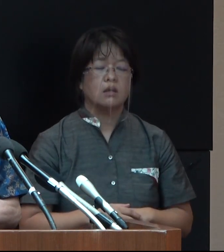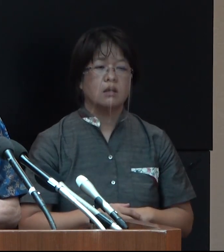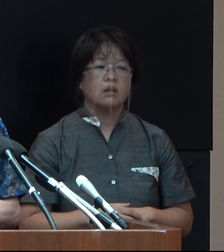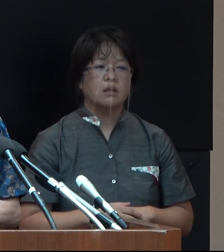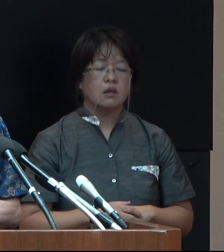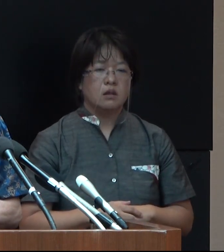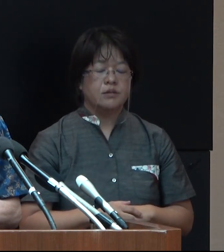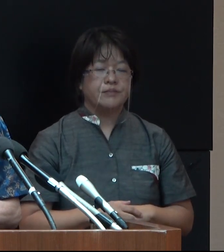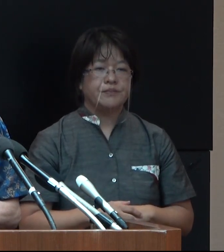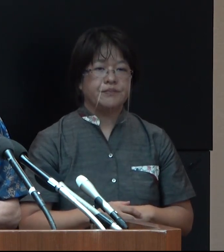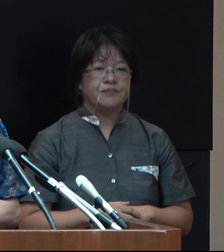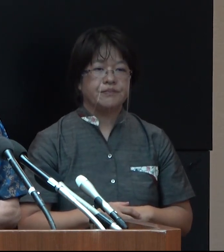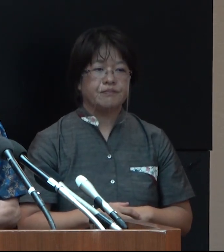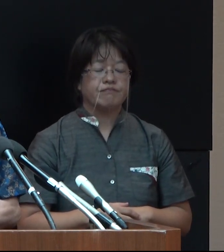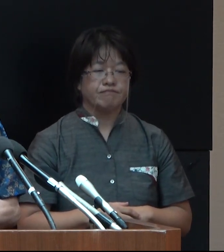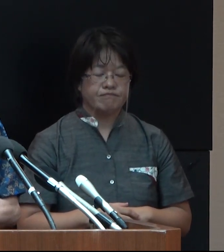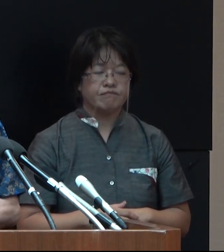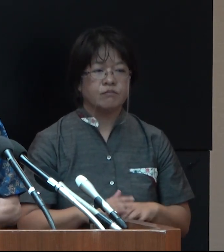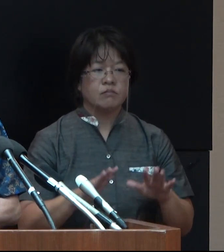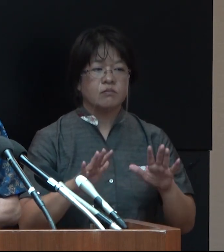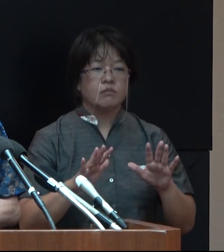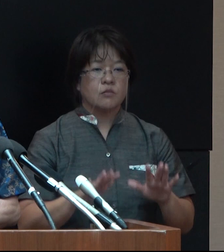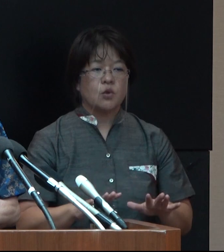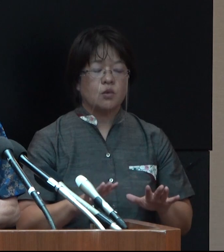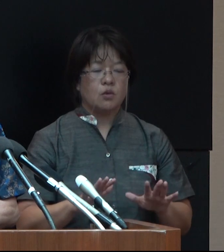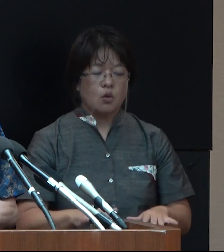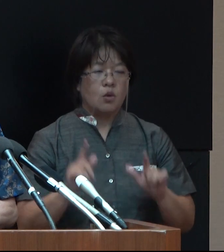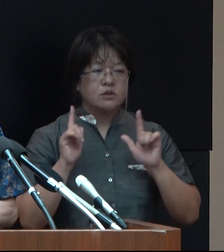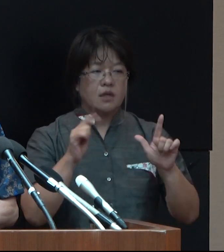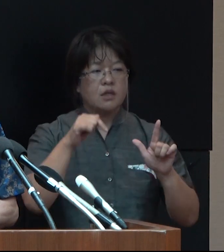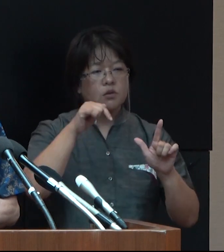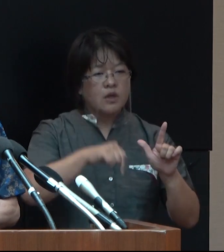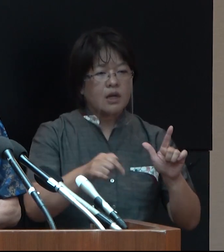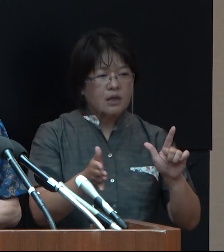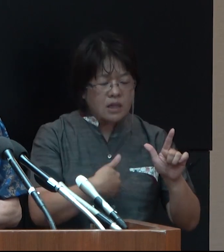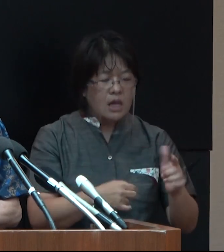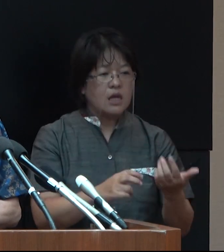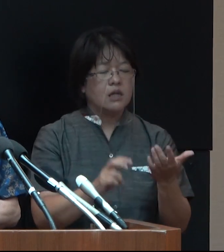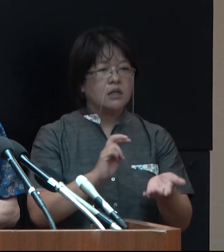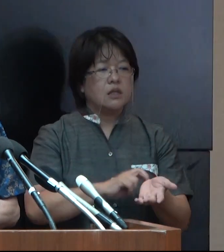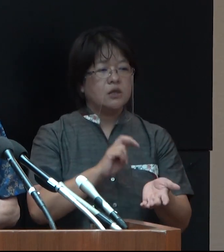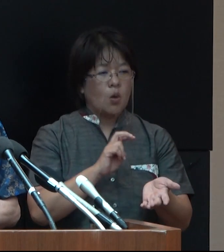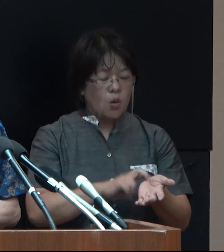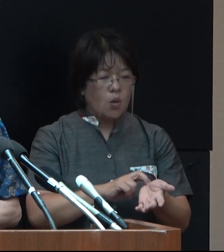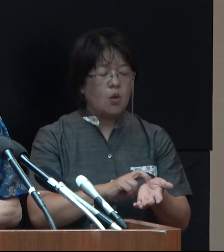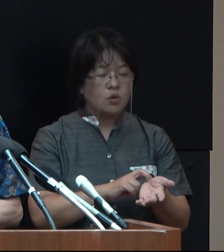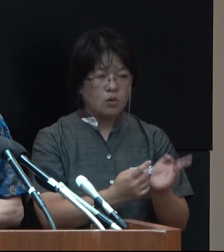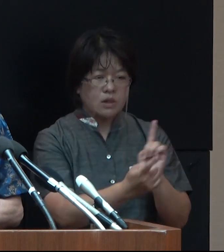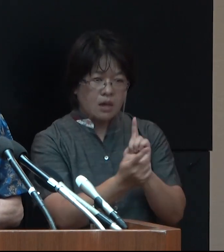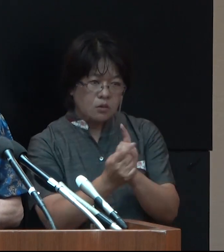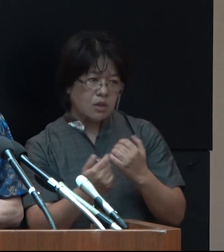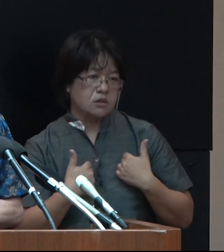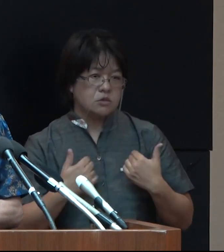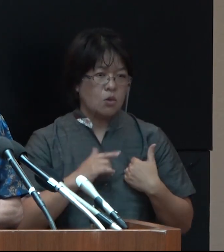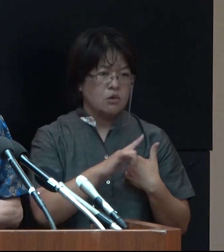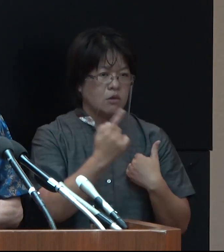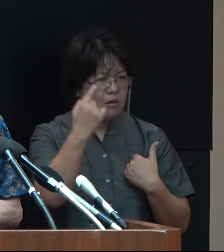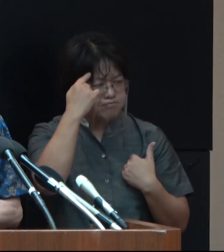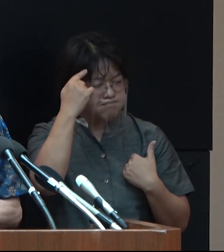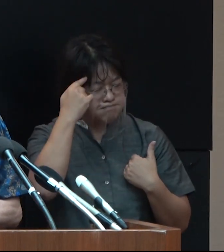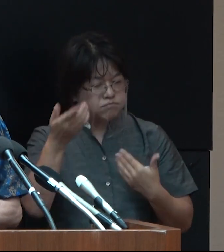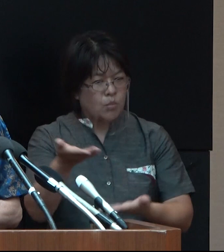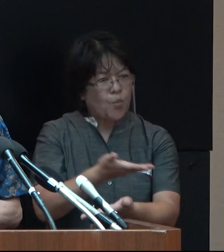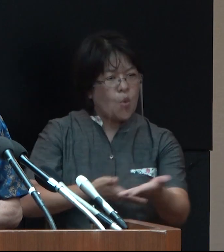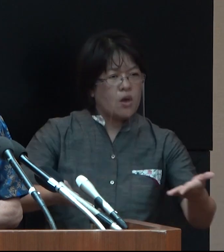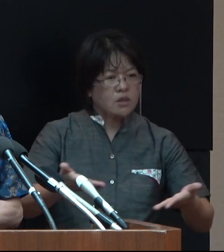そのスピードに対応していかなければ医療体制が逼迫してしまう、防疫体制が取れなくなってしまう、ますますこれ